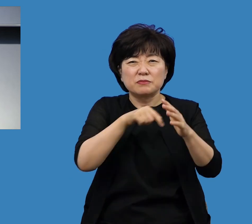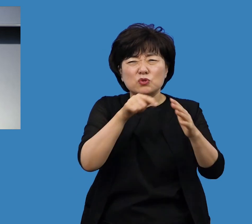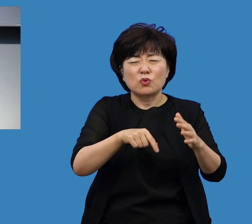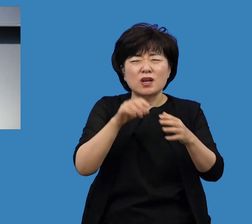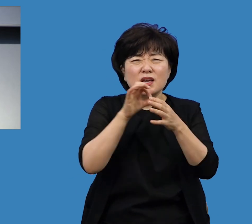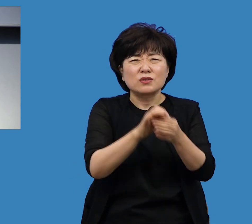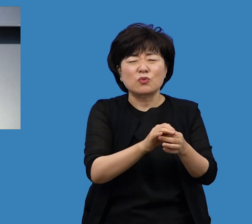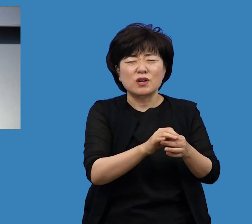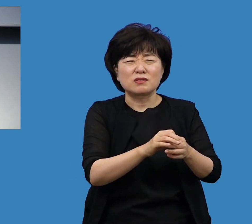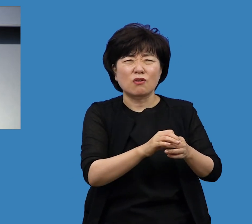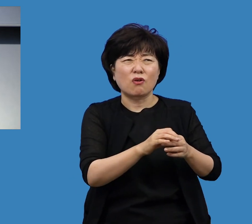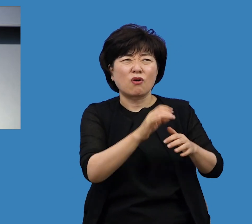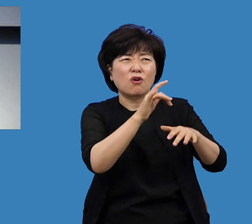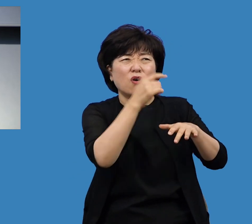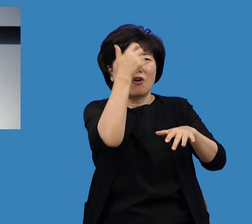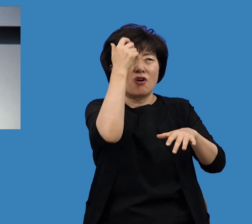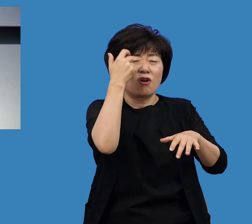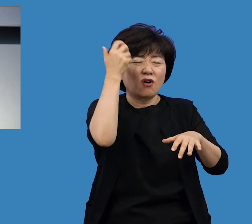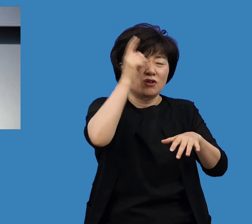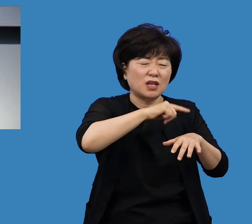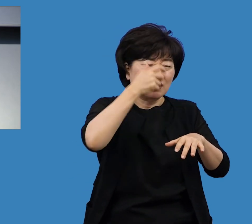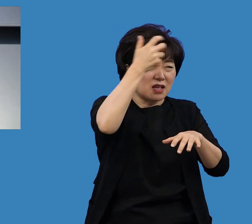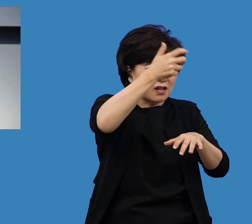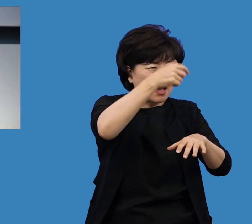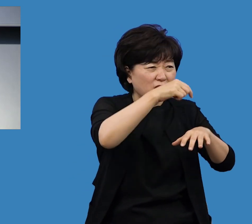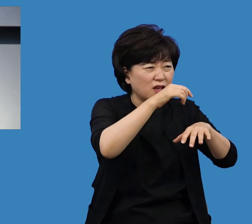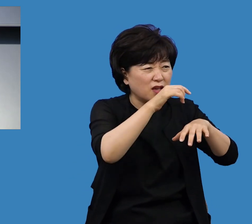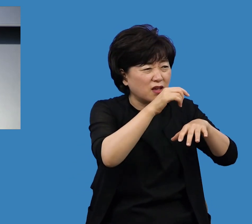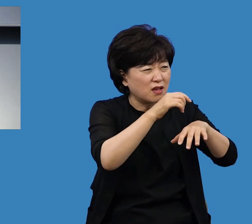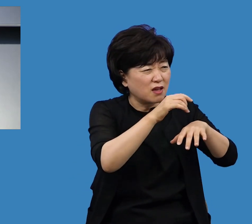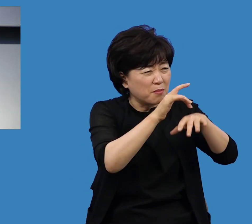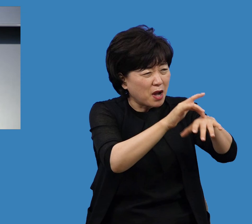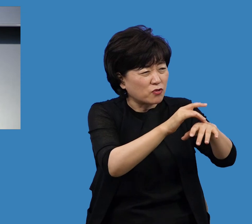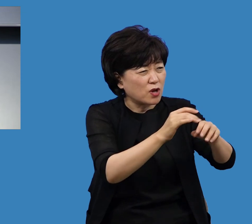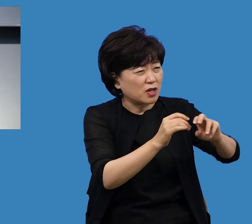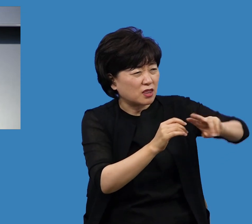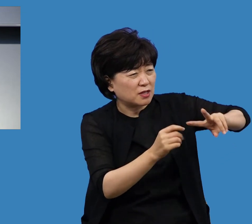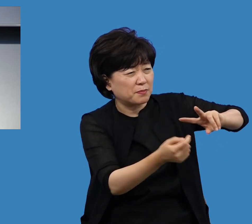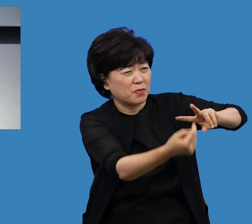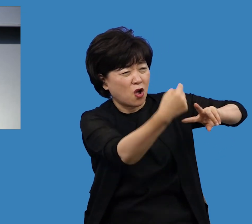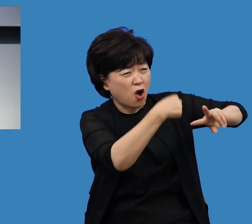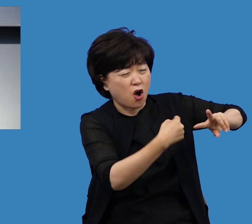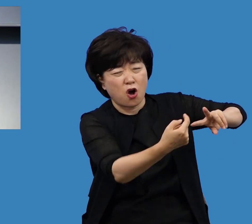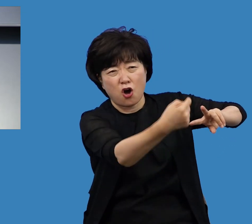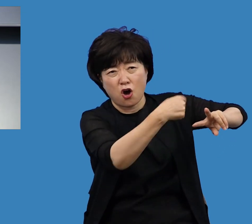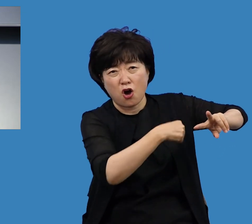영에게 노출될 수 있는, 세상의 영에게 노출될 수 있는 틈을 주고 있는 것이 있다면,